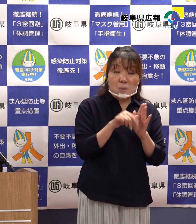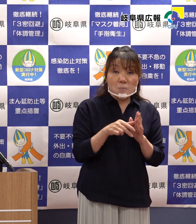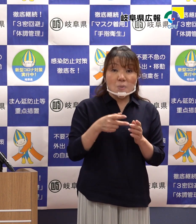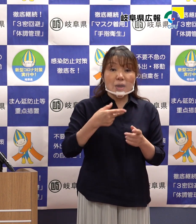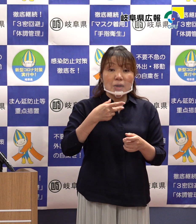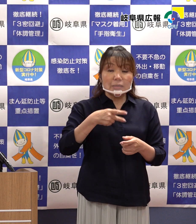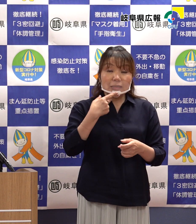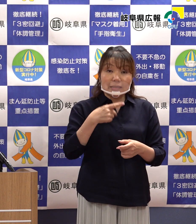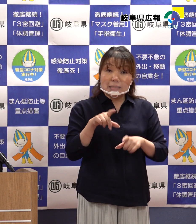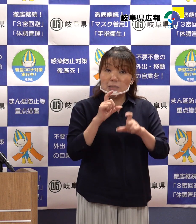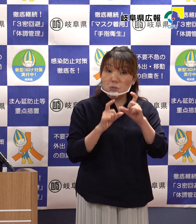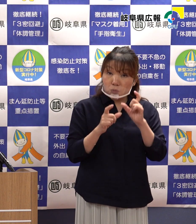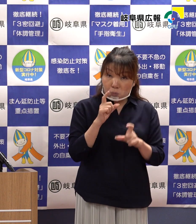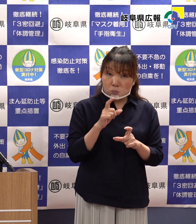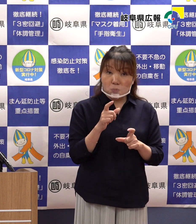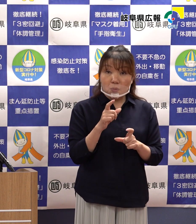け、